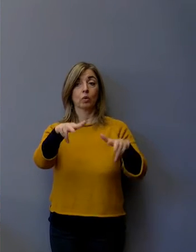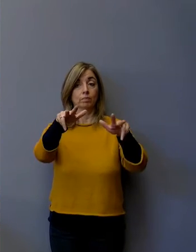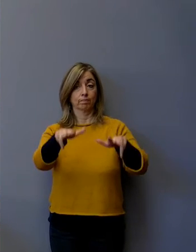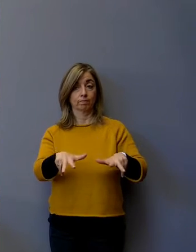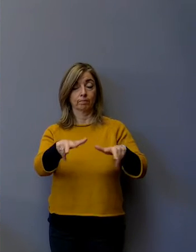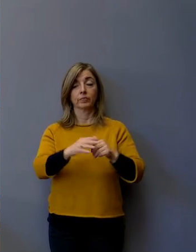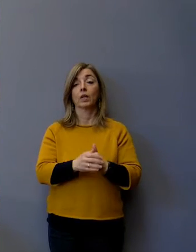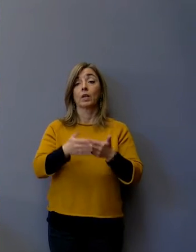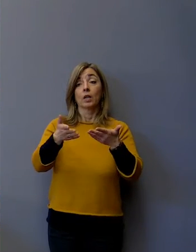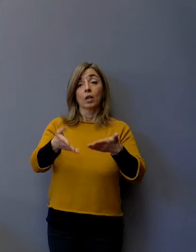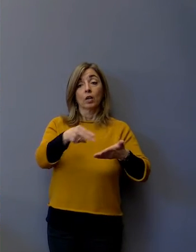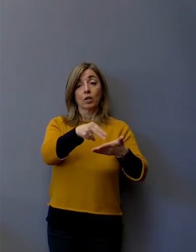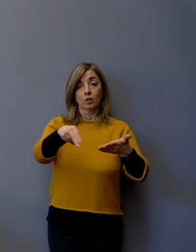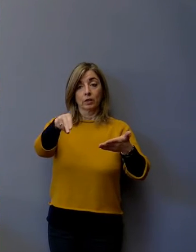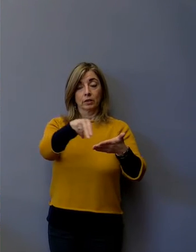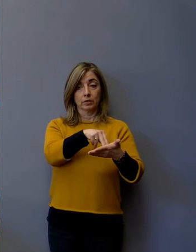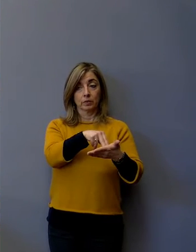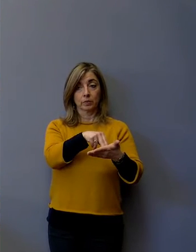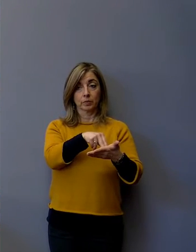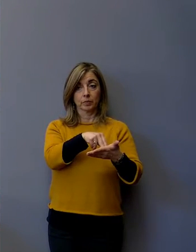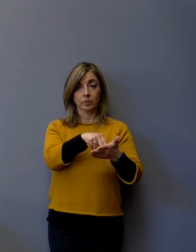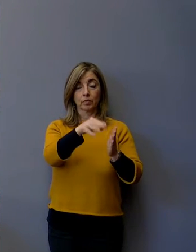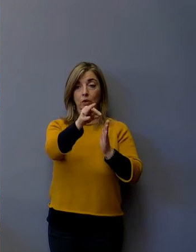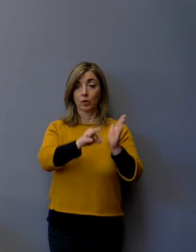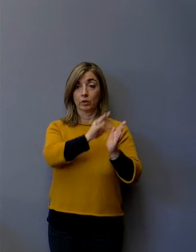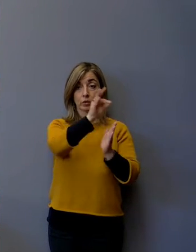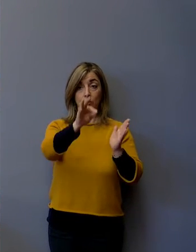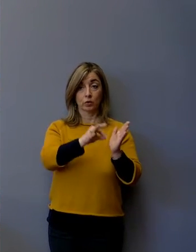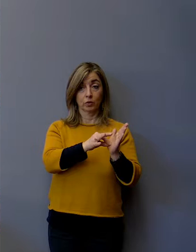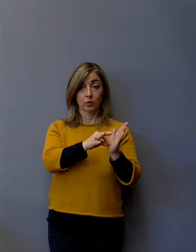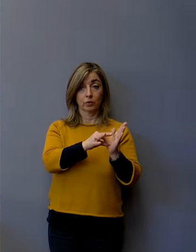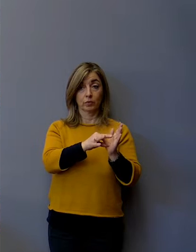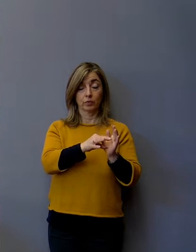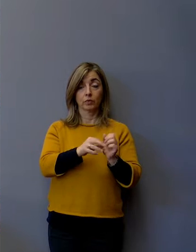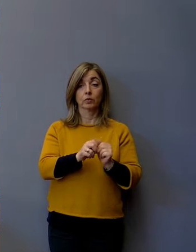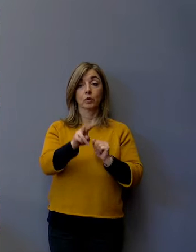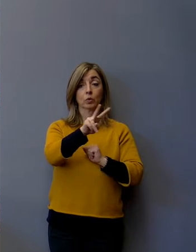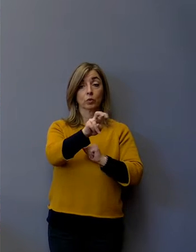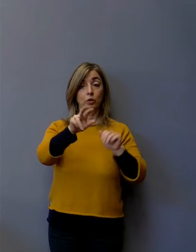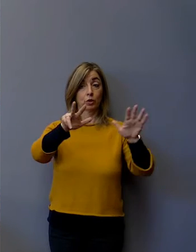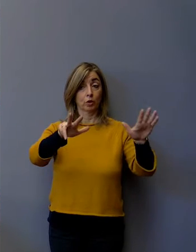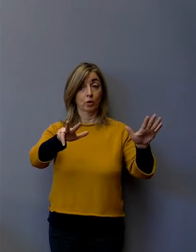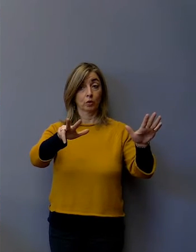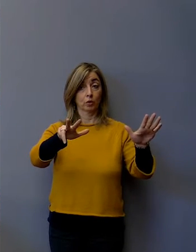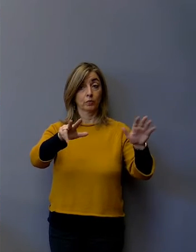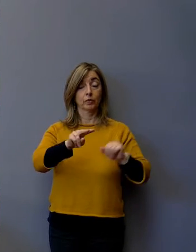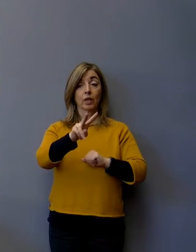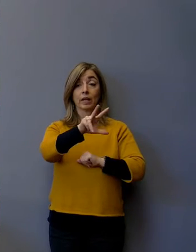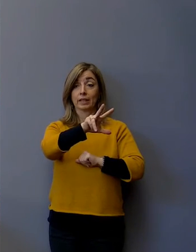in votazione gli ordini del giorno numeri 208 e